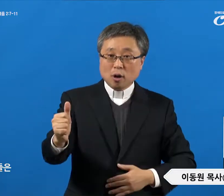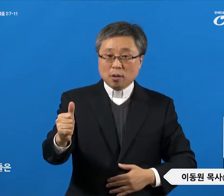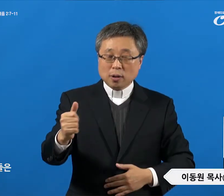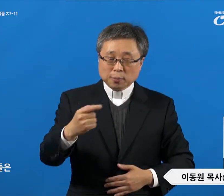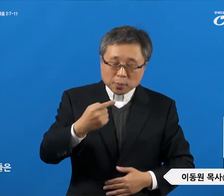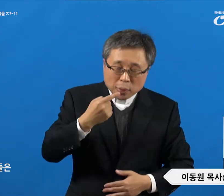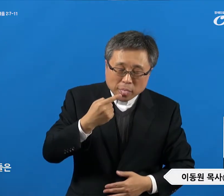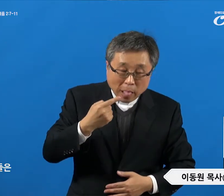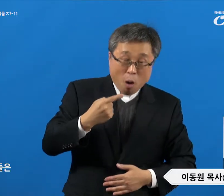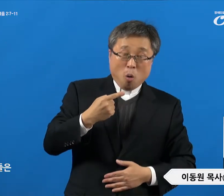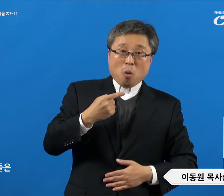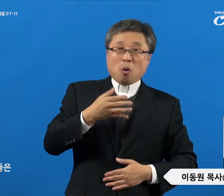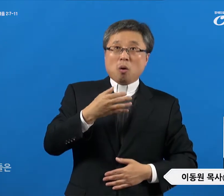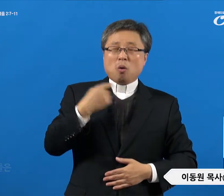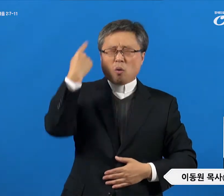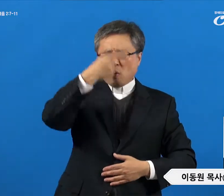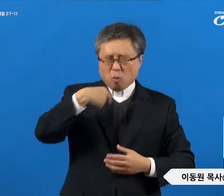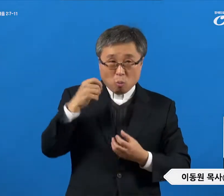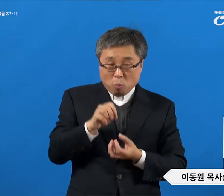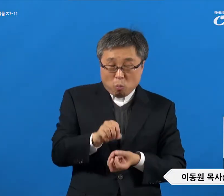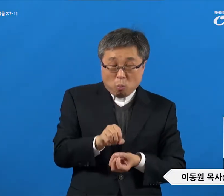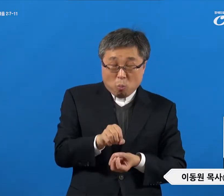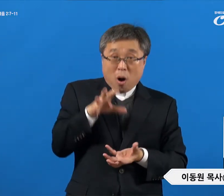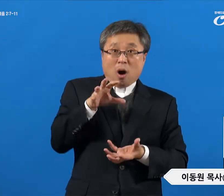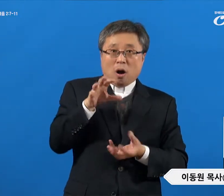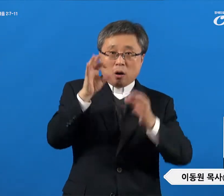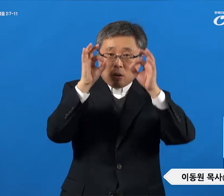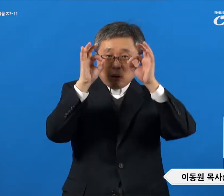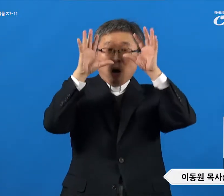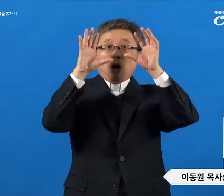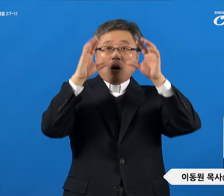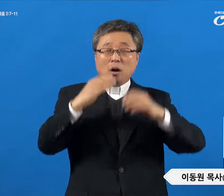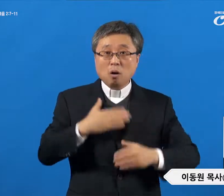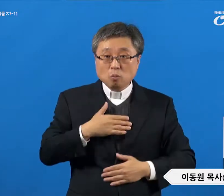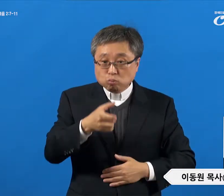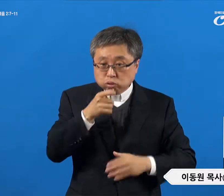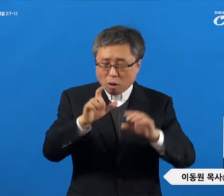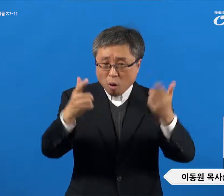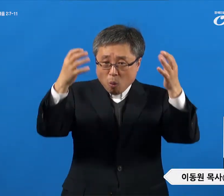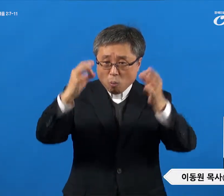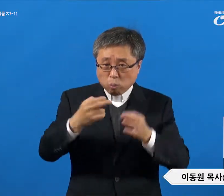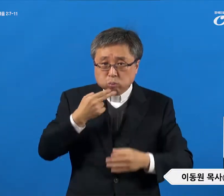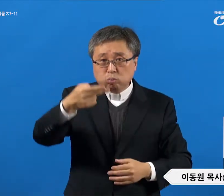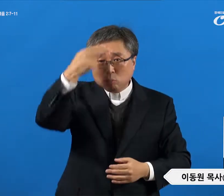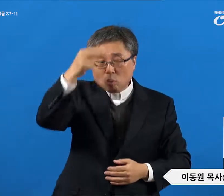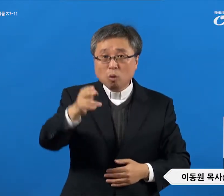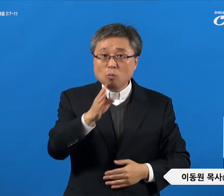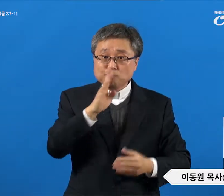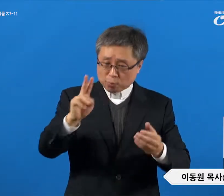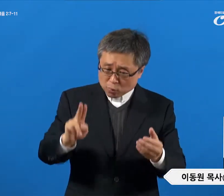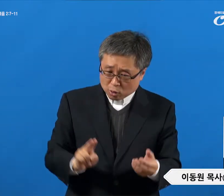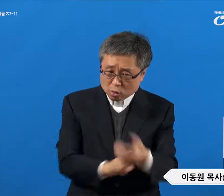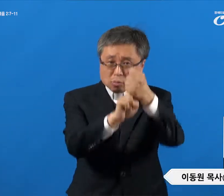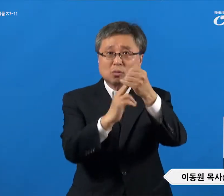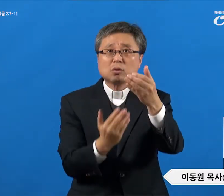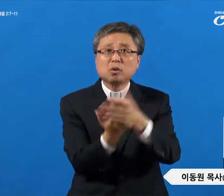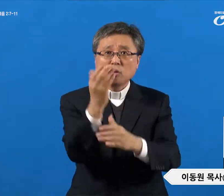보았어요. 하인들이 가져온 것을 맛을 보니까 물이 아니에요, 포도주예요. 기적이 일어났어요. 이미 벌써